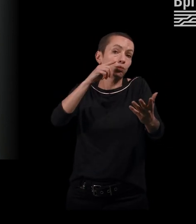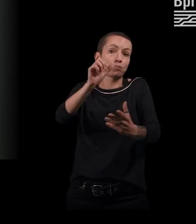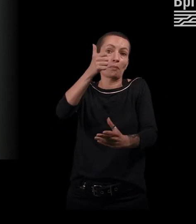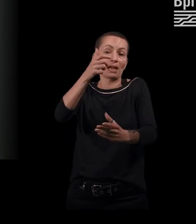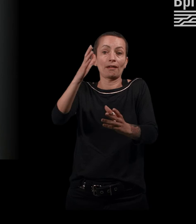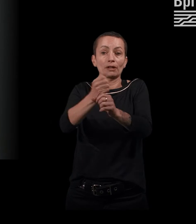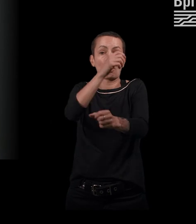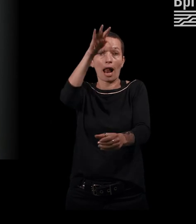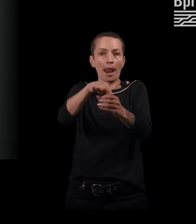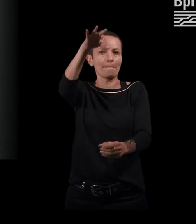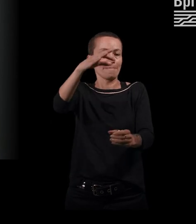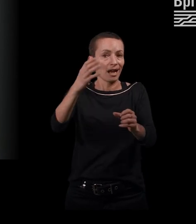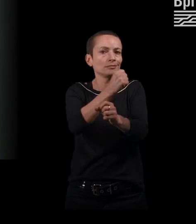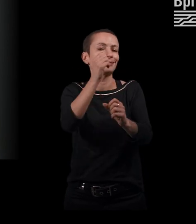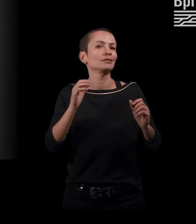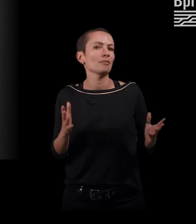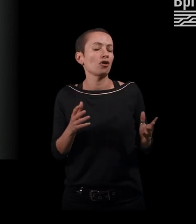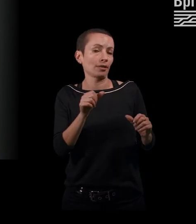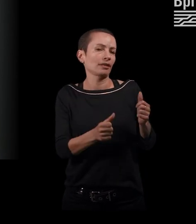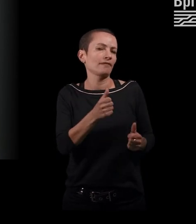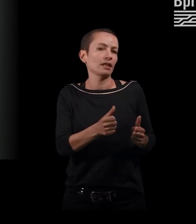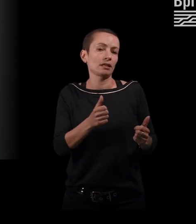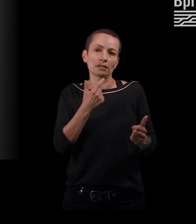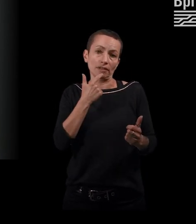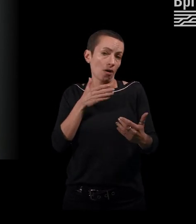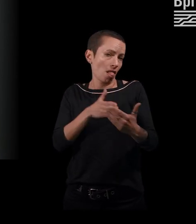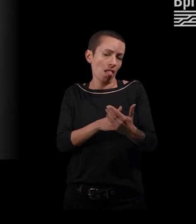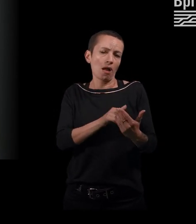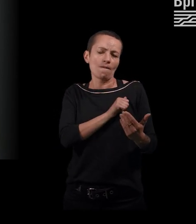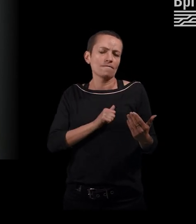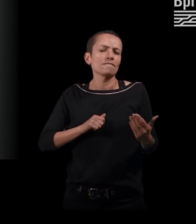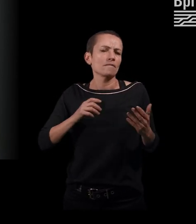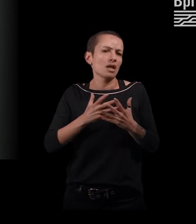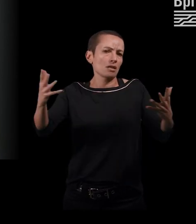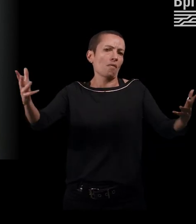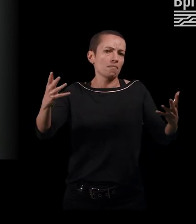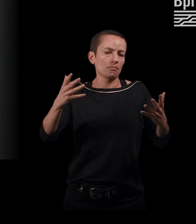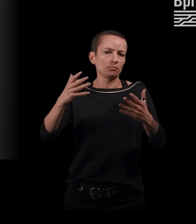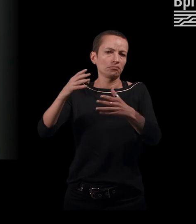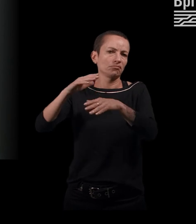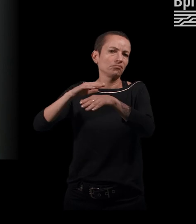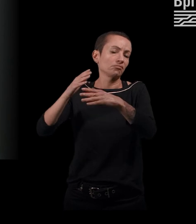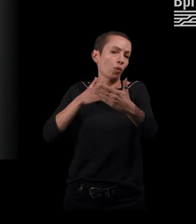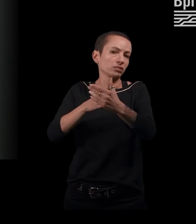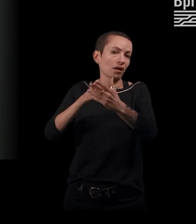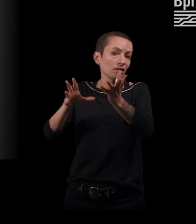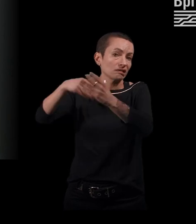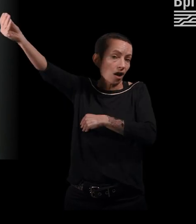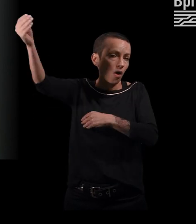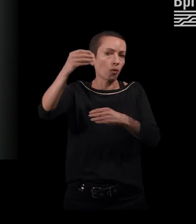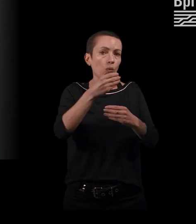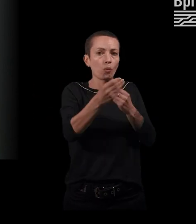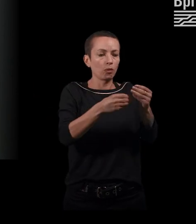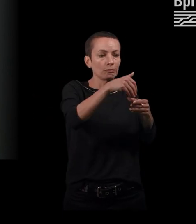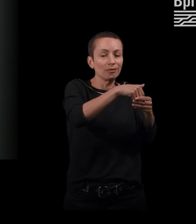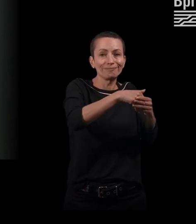victoire électorale. Donc oui, les obstacles sont immenses, qu'ils soient extérieurs à cette opposition